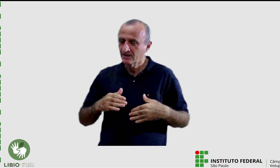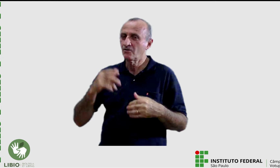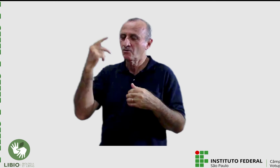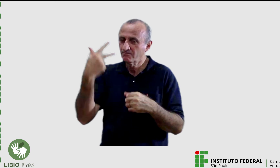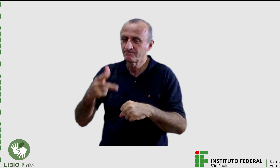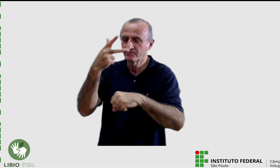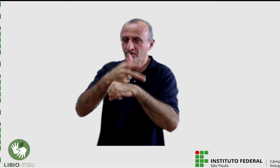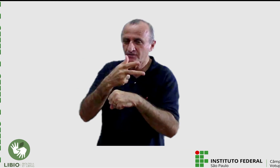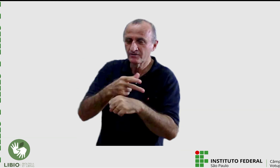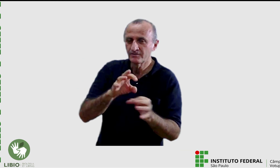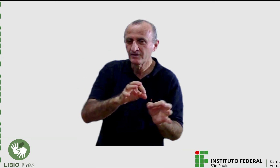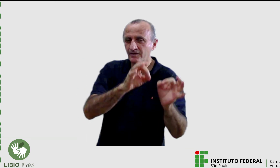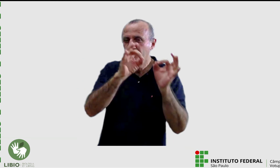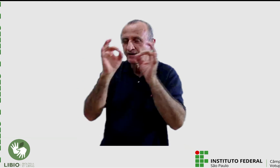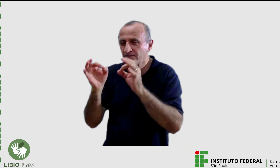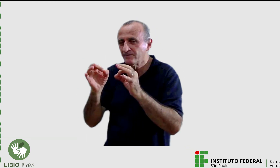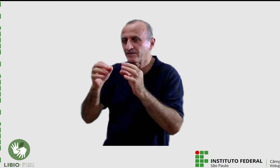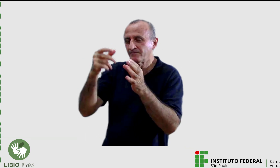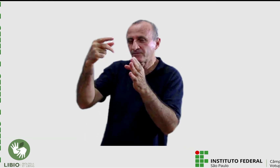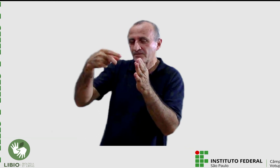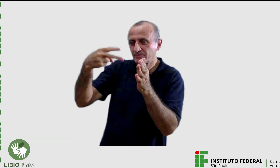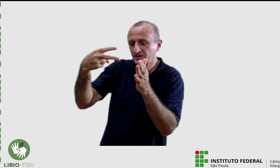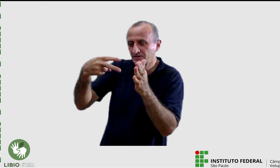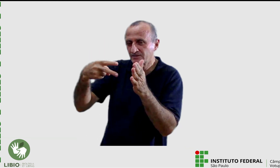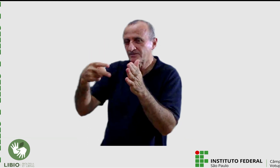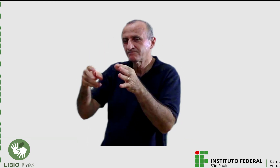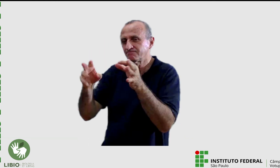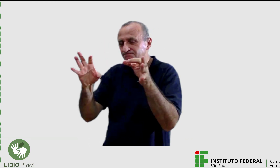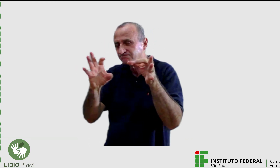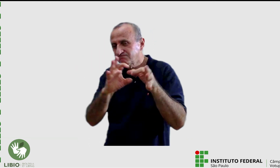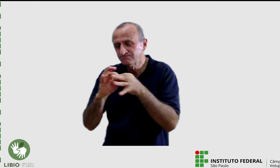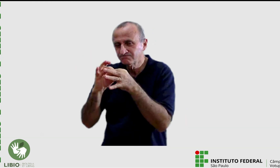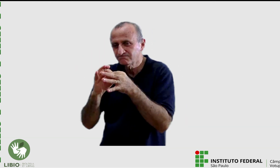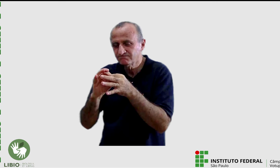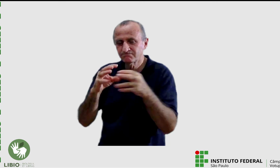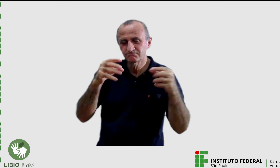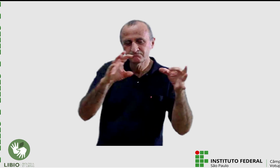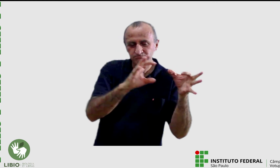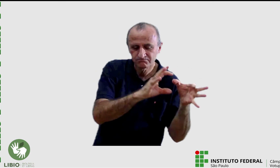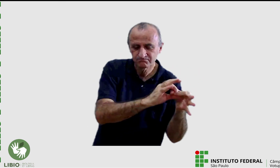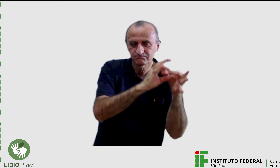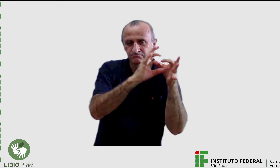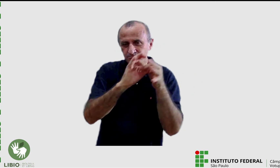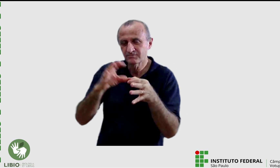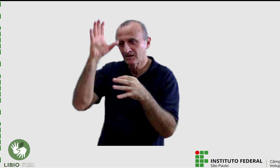dúvida, pare esse vídeo, veja novamente. Daqui a pouco vamos publicar a aula 2. Você pode juntar os conteúdos para aprender melhor, com